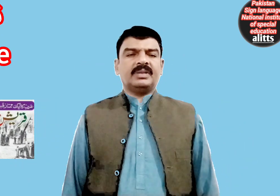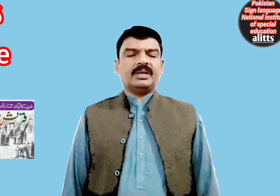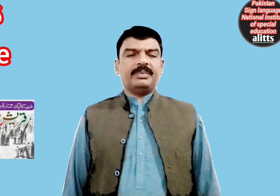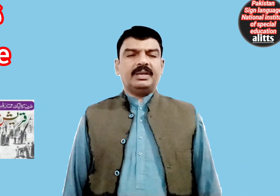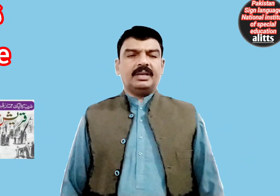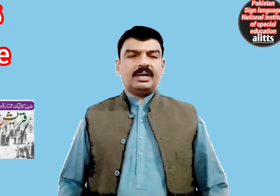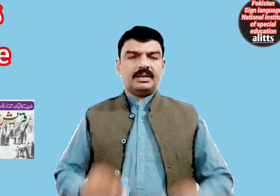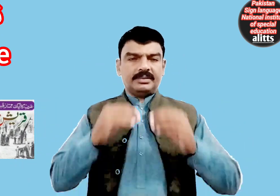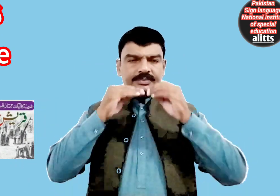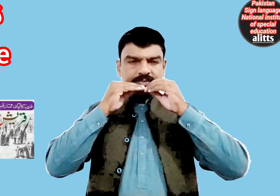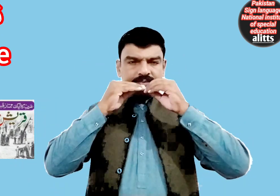कबीला,